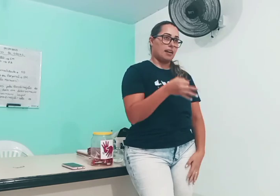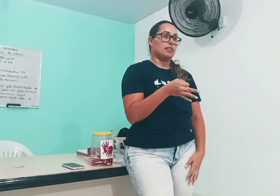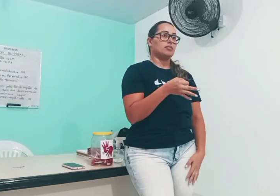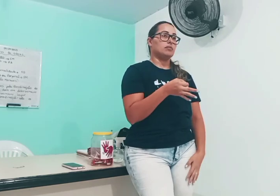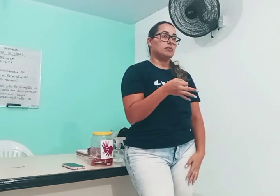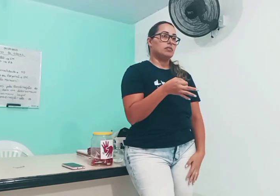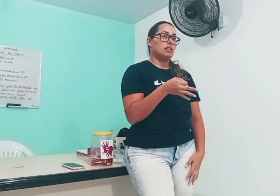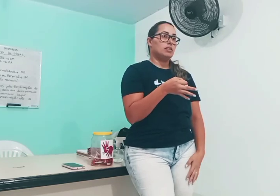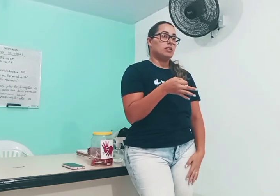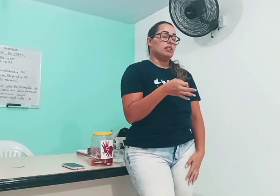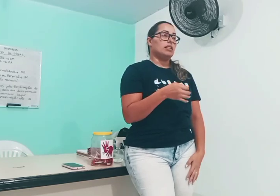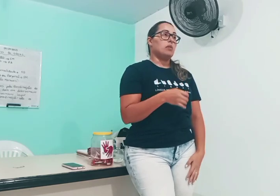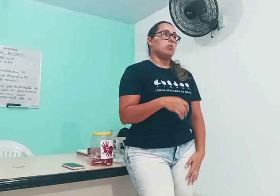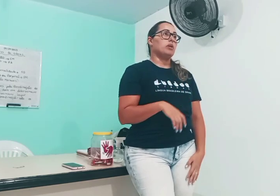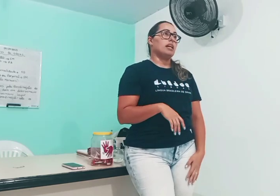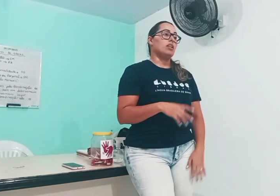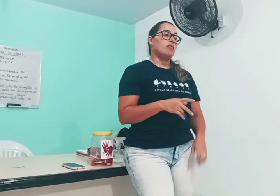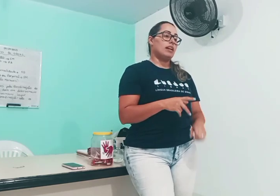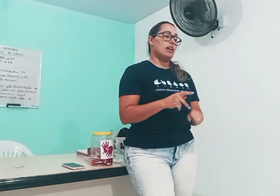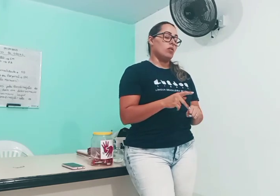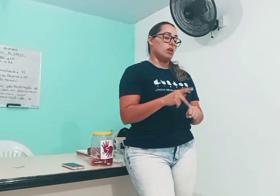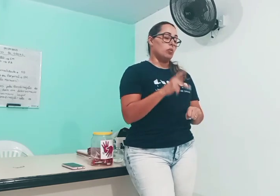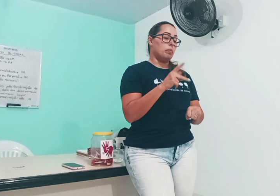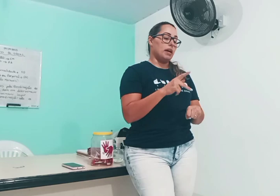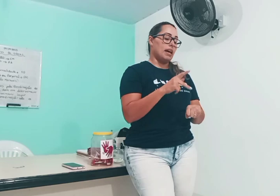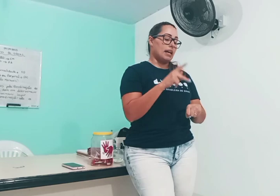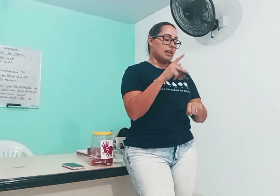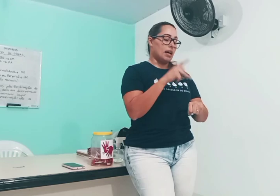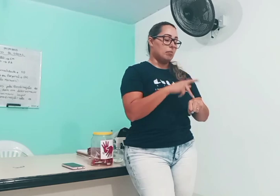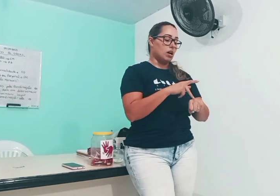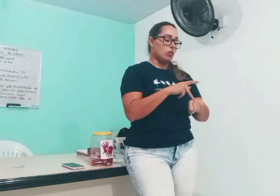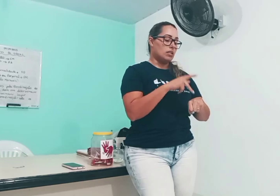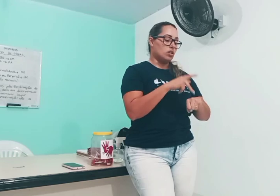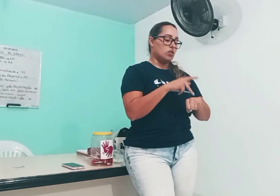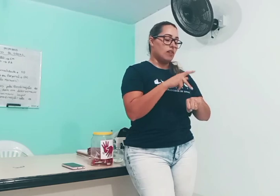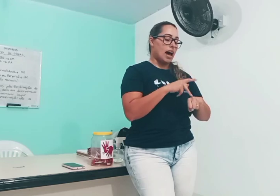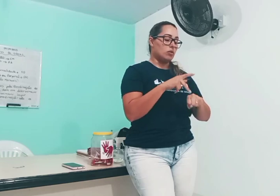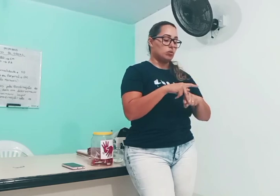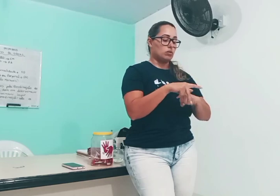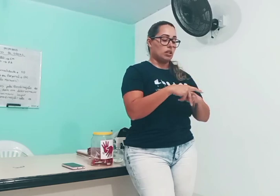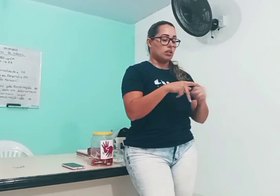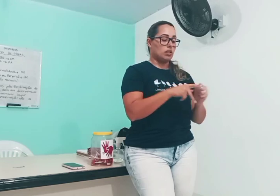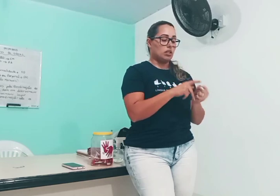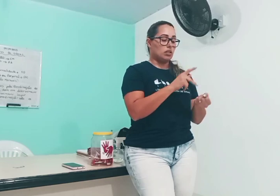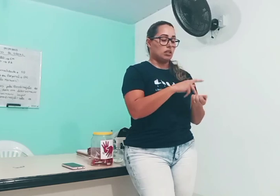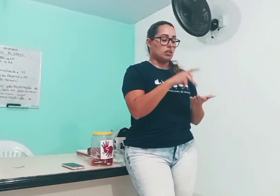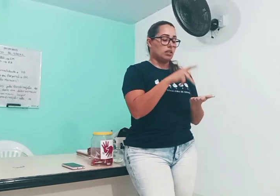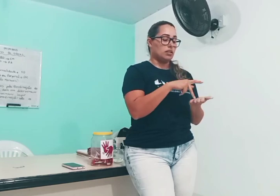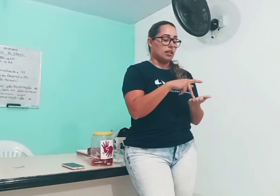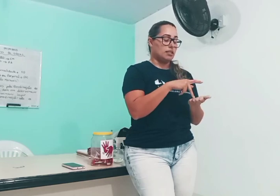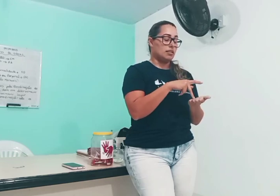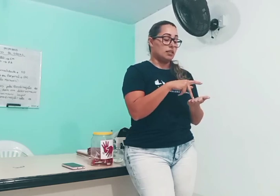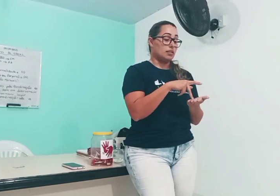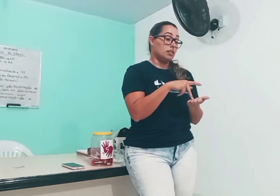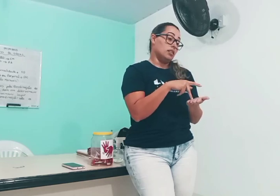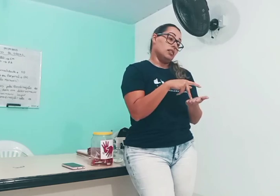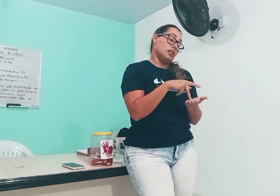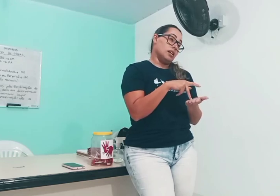certa. Né? Porque, como eu falei agora, o P aqui na mão existe vários. Tem aqui, tem assim.